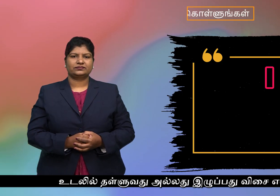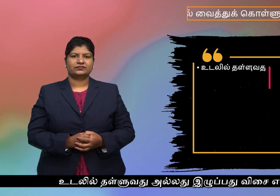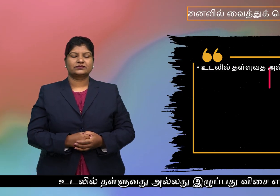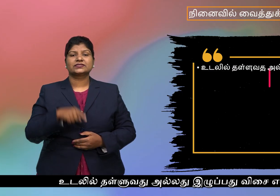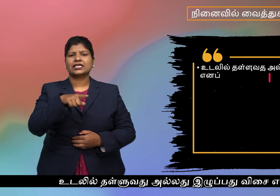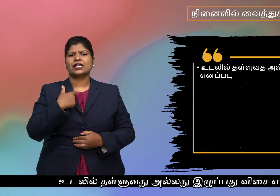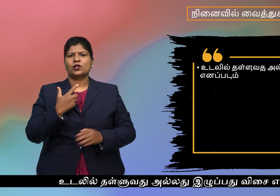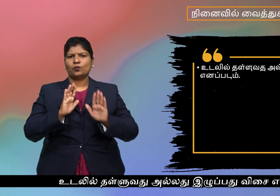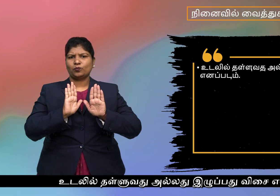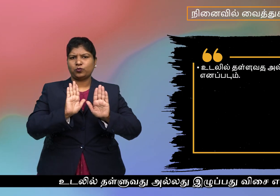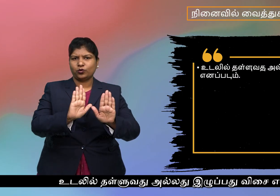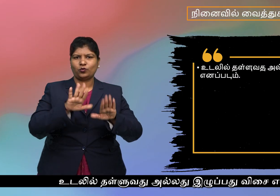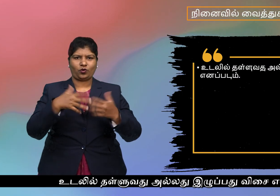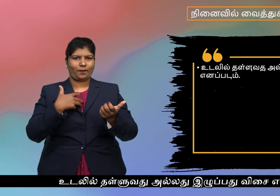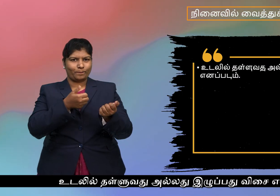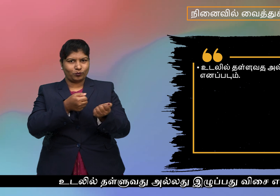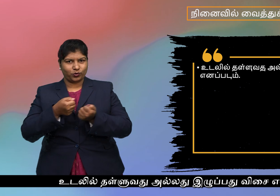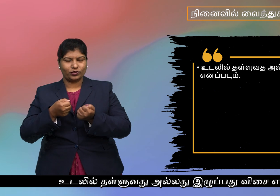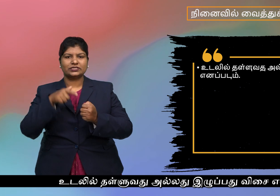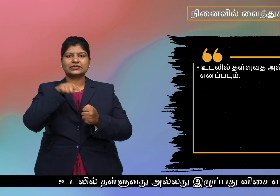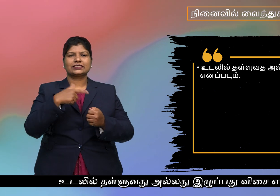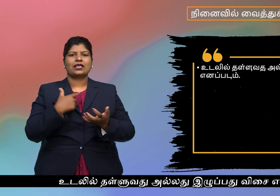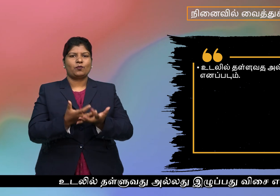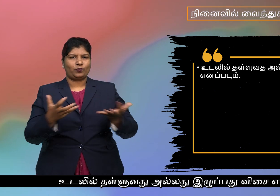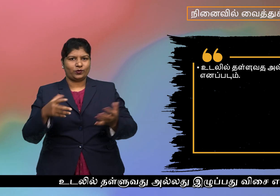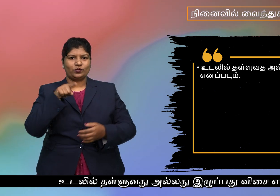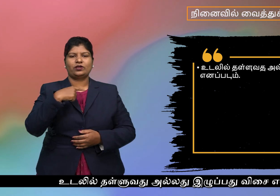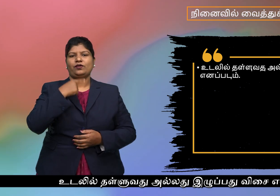உடலில் தள்ளுவது அல்லது இழுப்பது விசை எனப்படும்.